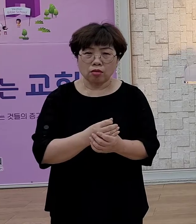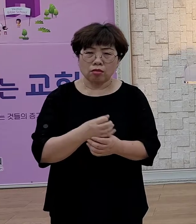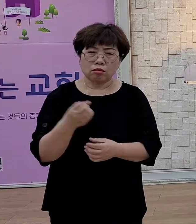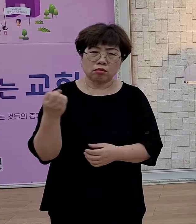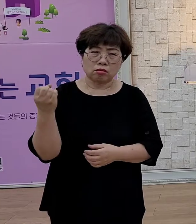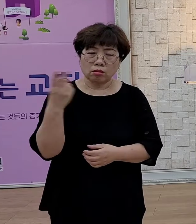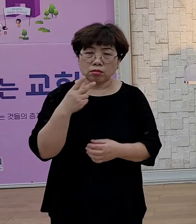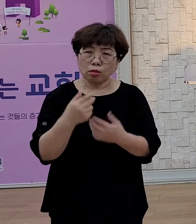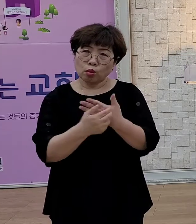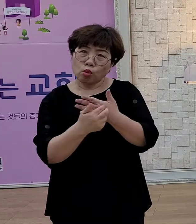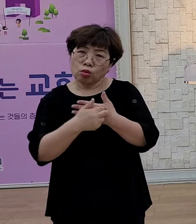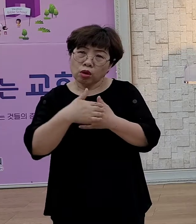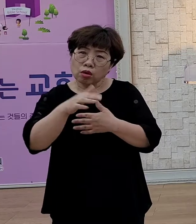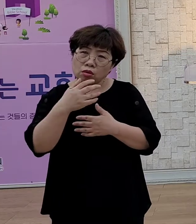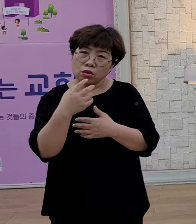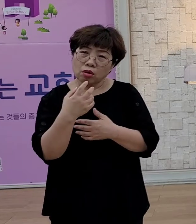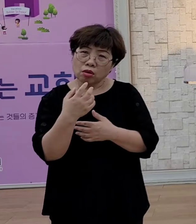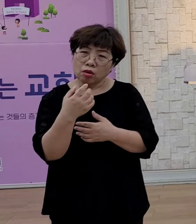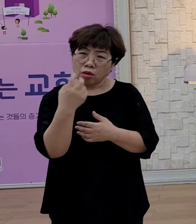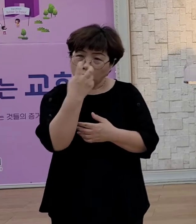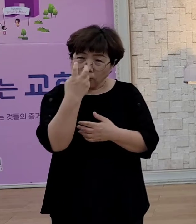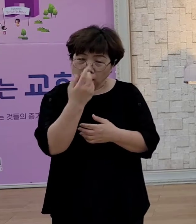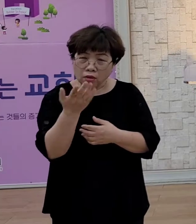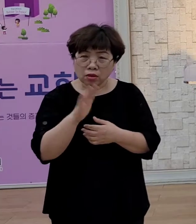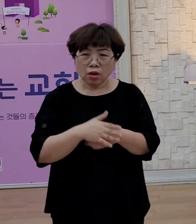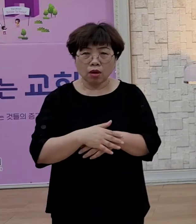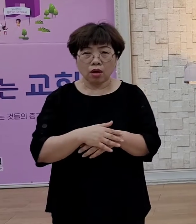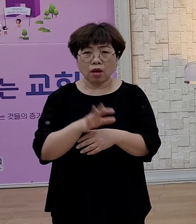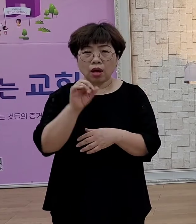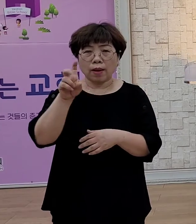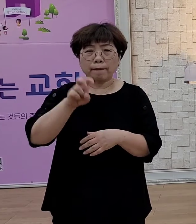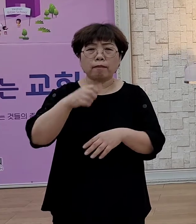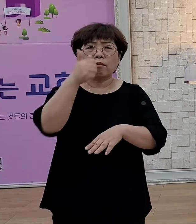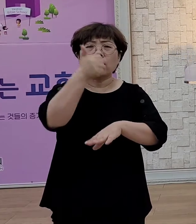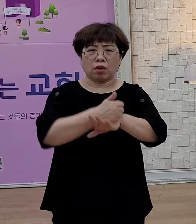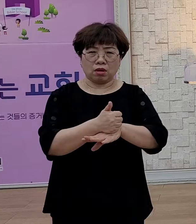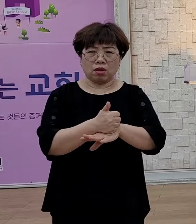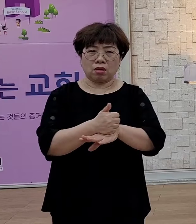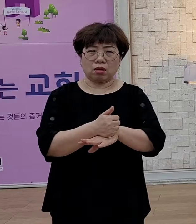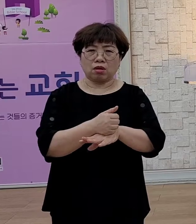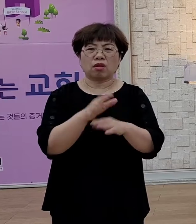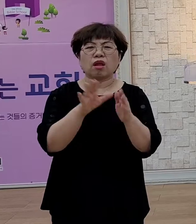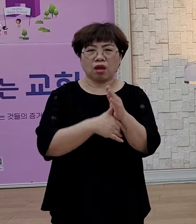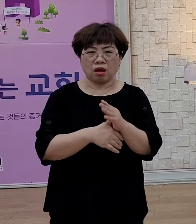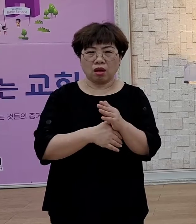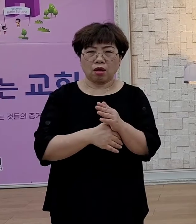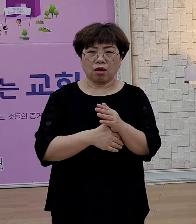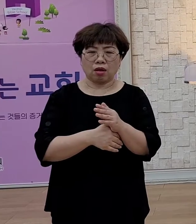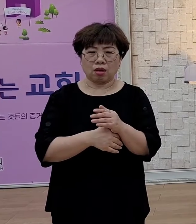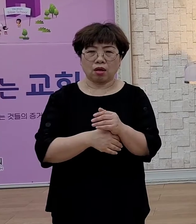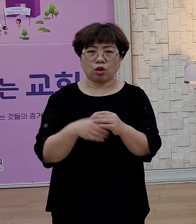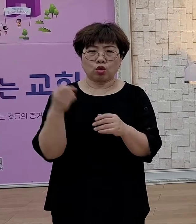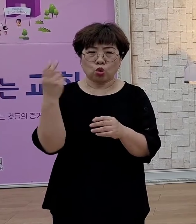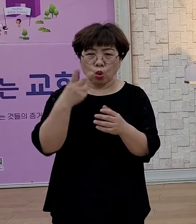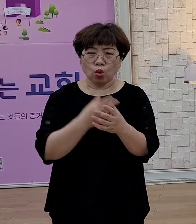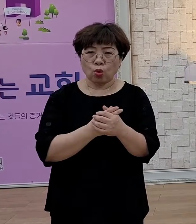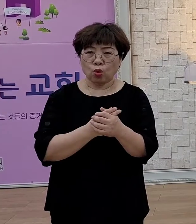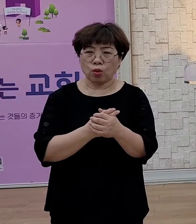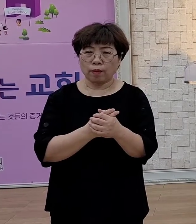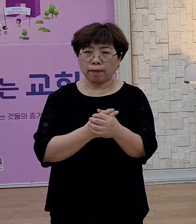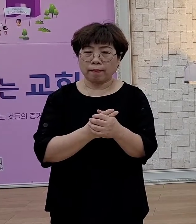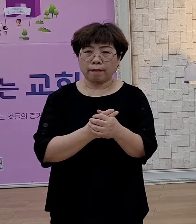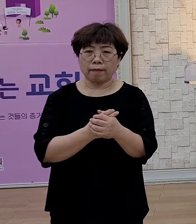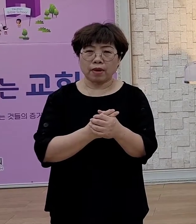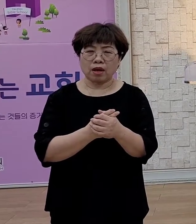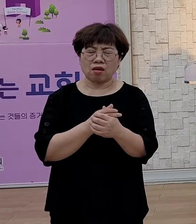갑자기 병원 가서 뭐 내시경 검사를 했는데 무슨 암이 말기래 뭐 이런 거 있잖아요. 질병이 생긴다든지 아니면